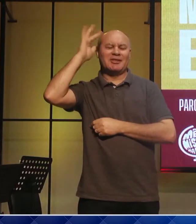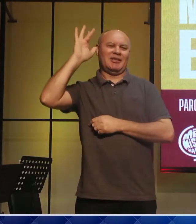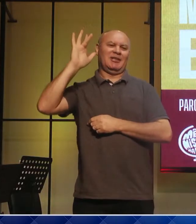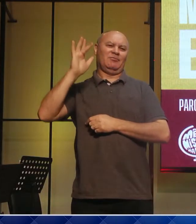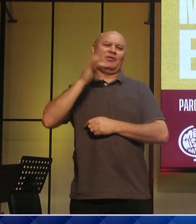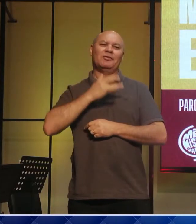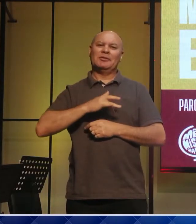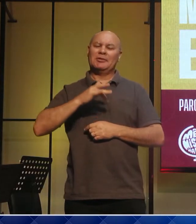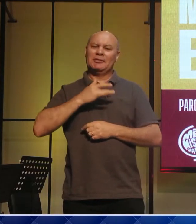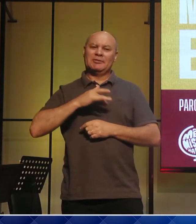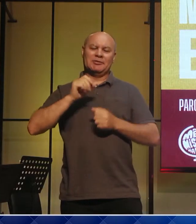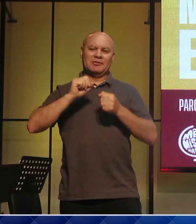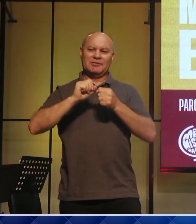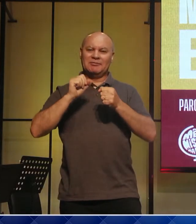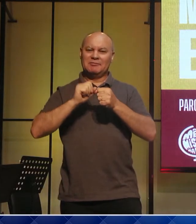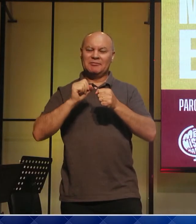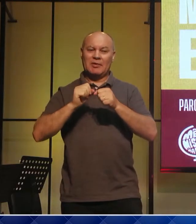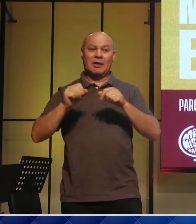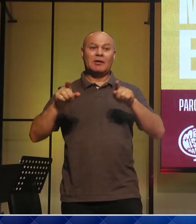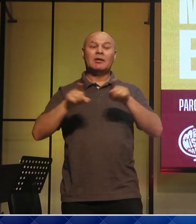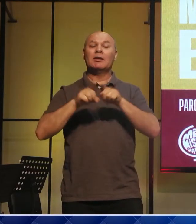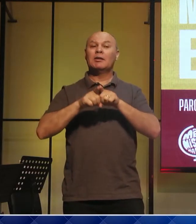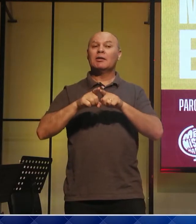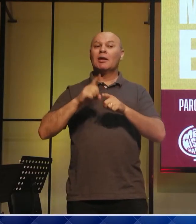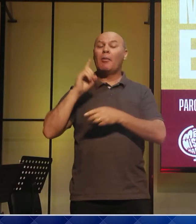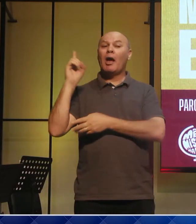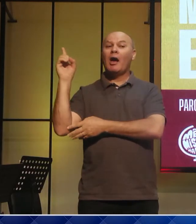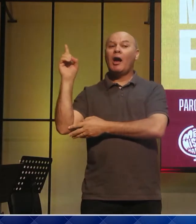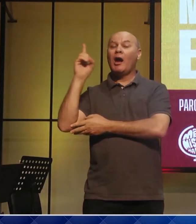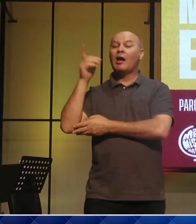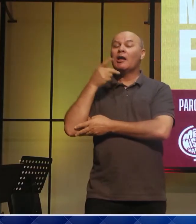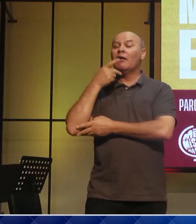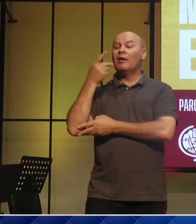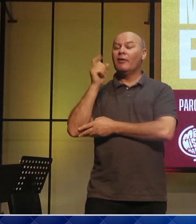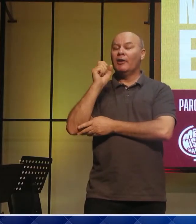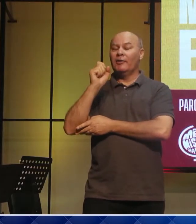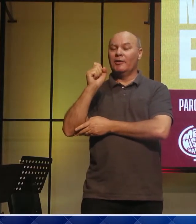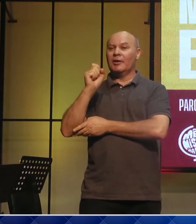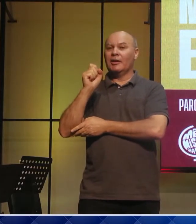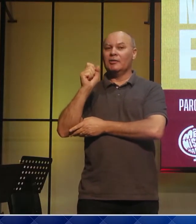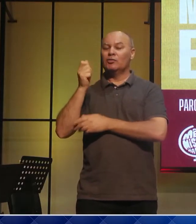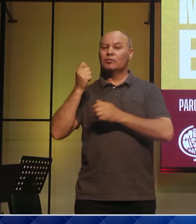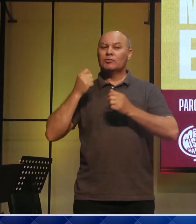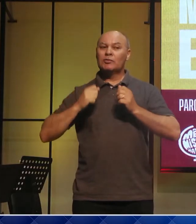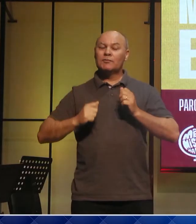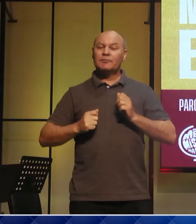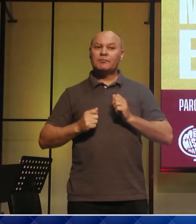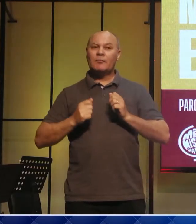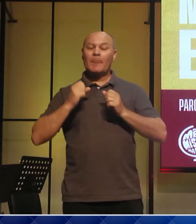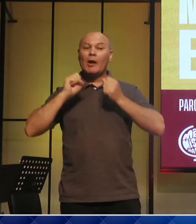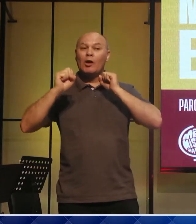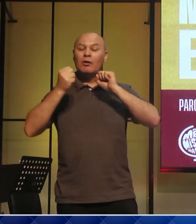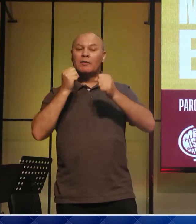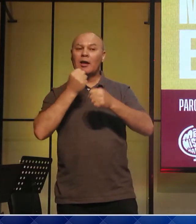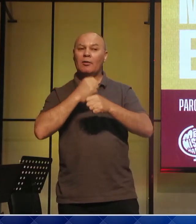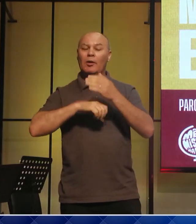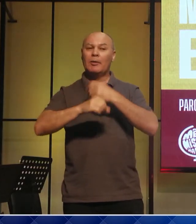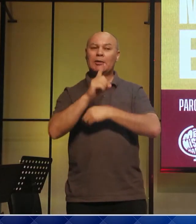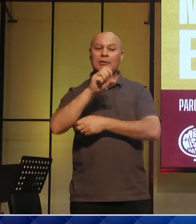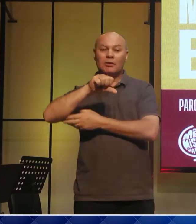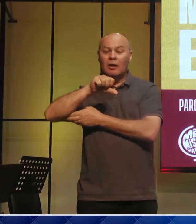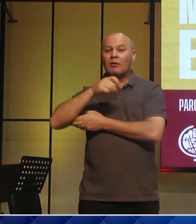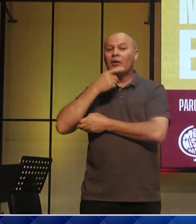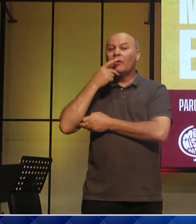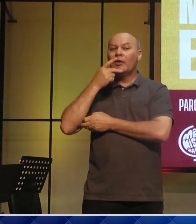O salmista, para mim é o texto mais lindo da Bíblia, o Salmo 19, ele diz, Senhor, me